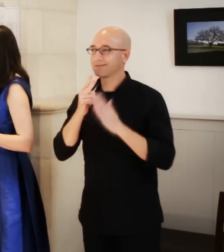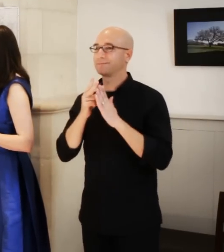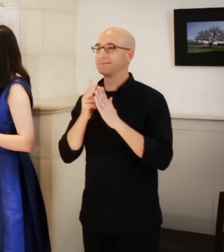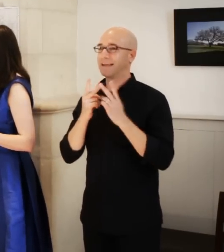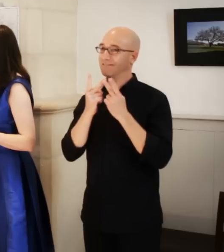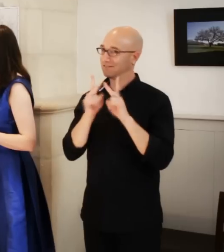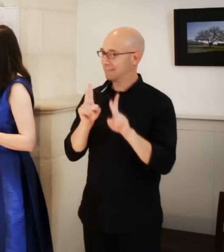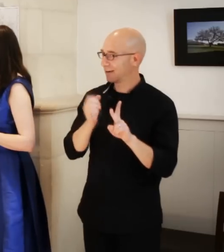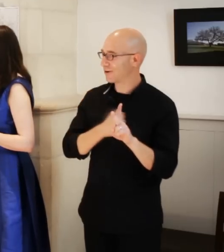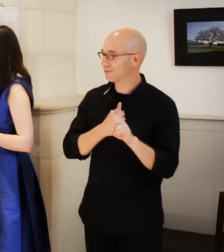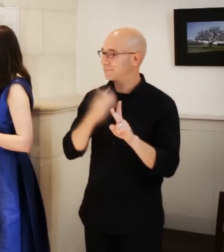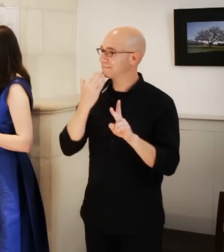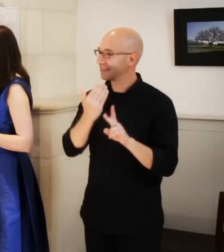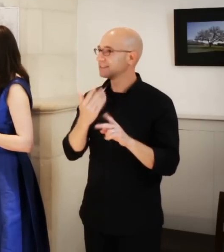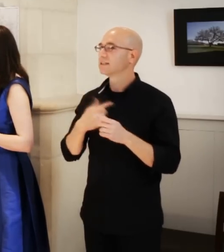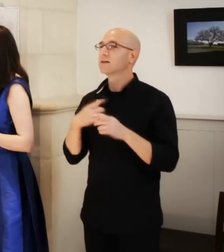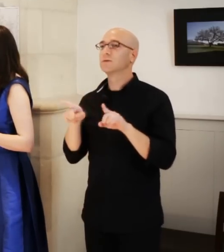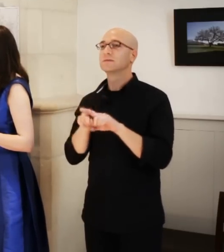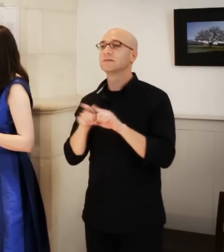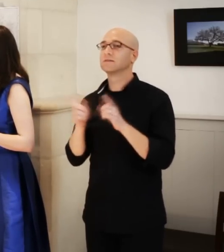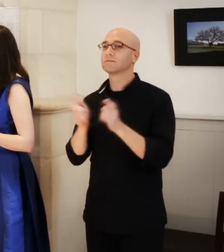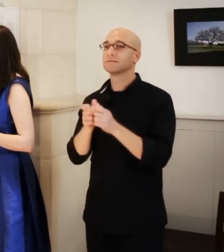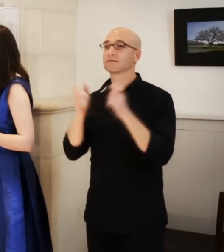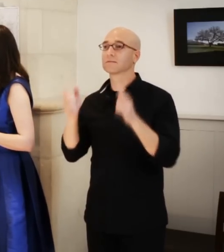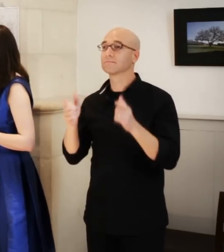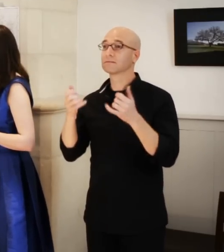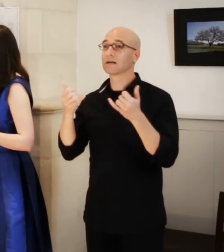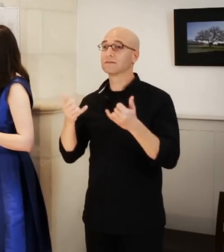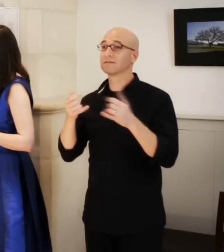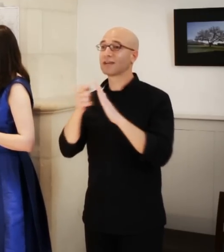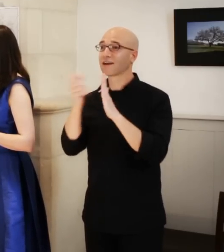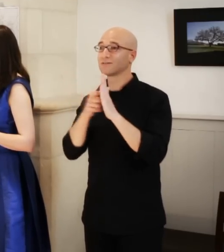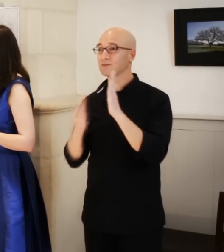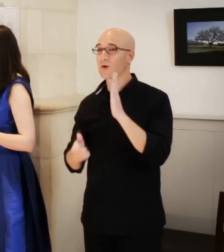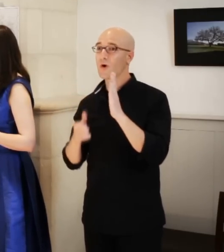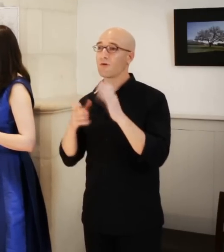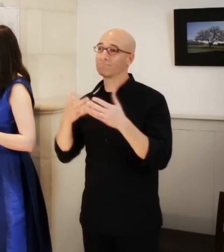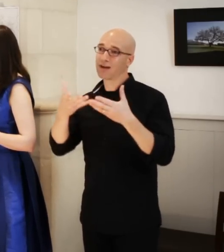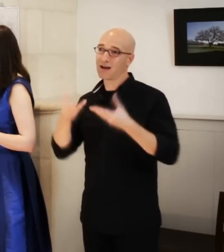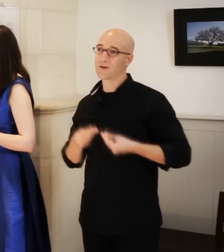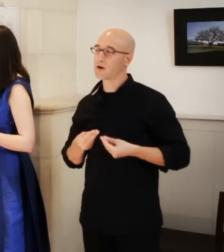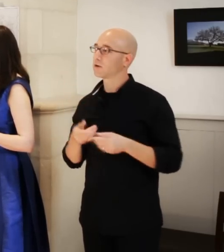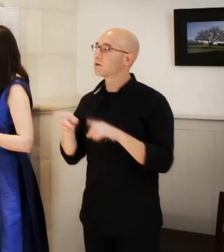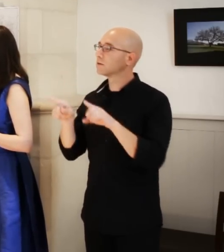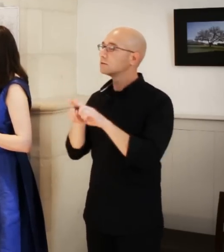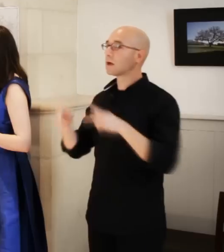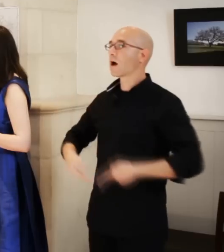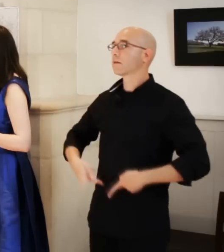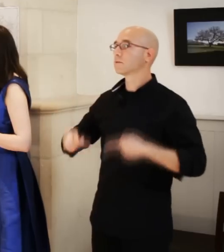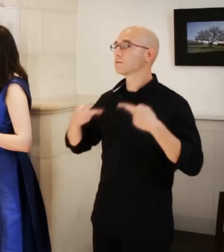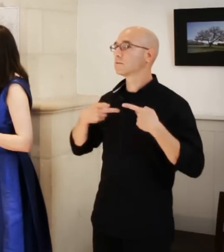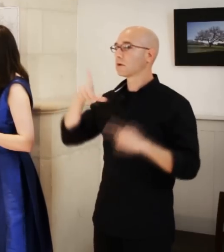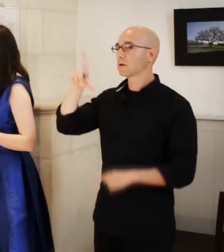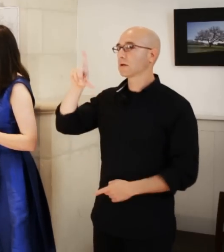la région, le restaurant des Longitudes qui nous accueille ici, l'atelier Lasnec pour les tirages photos. Et